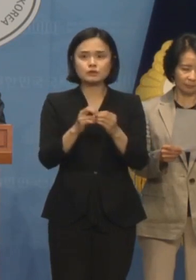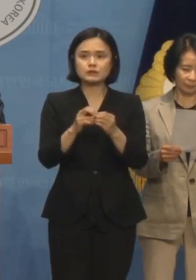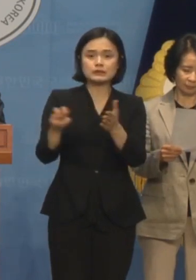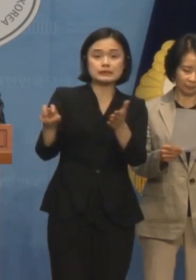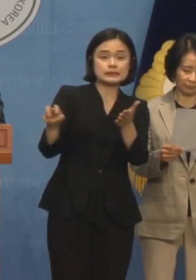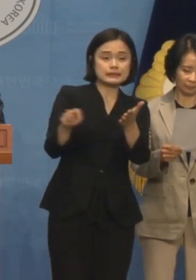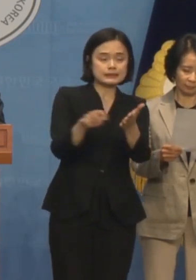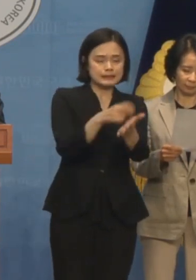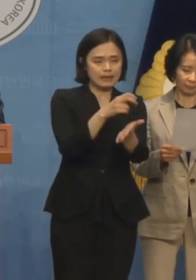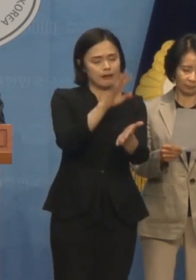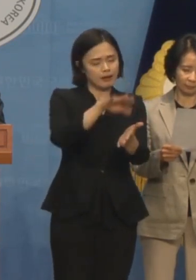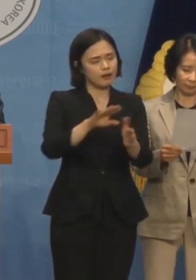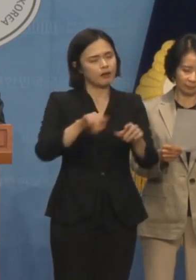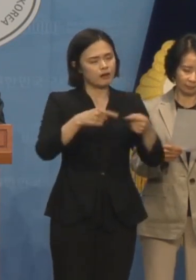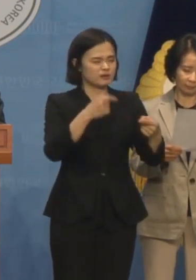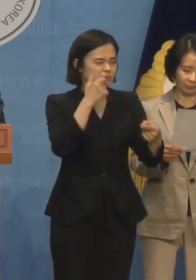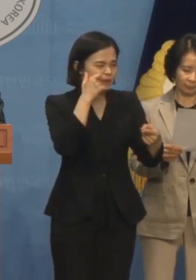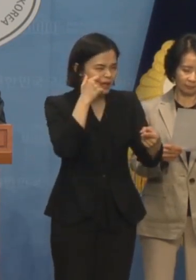삼지 않았습니다.